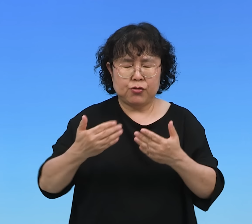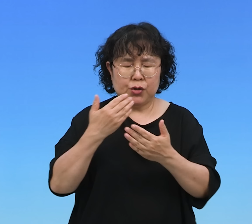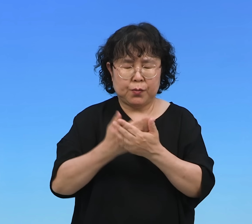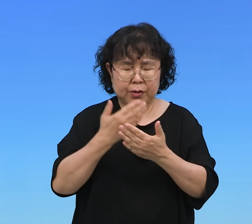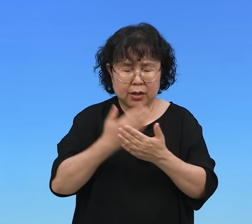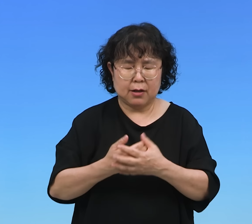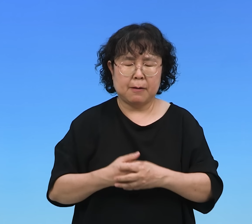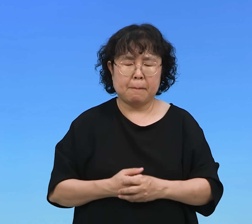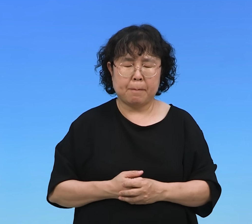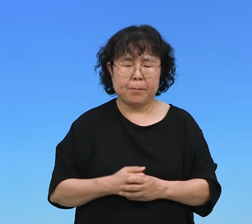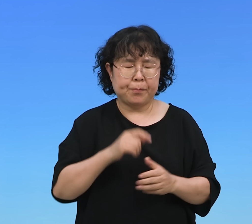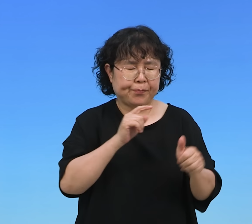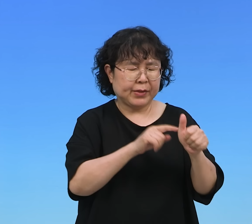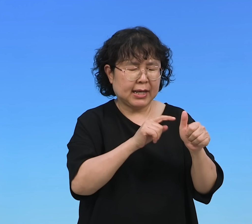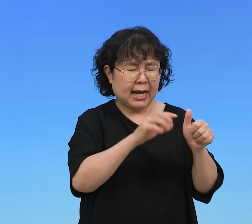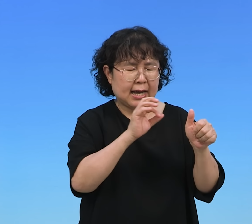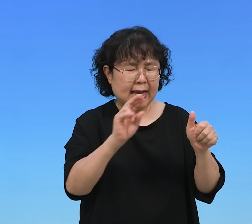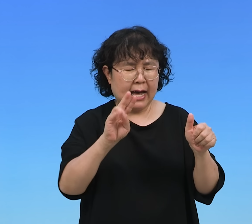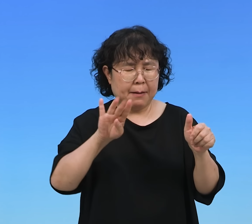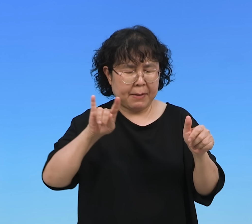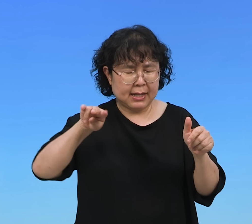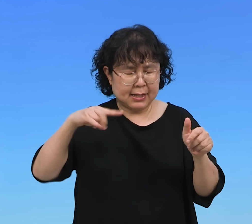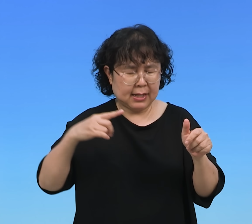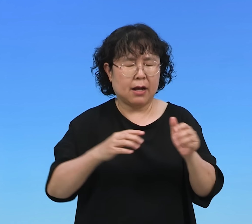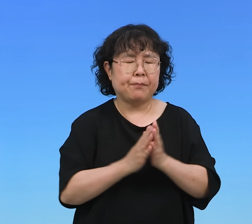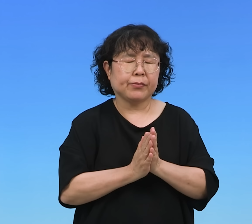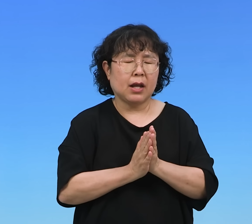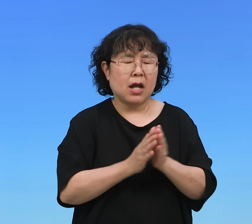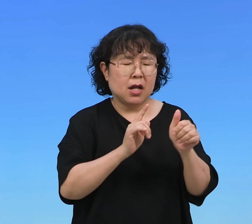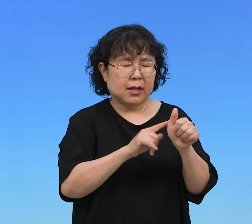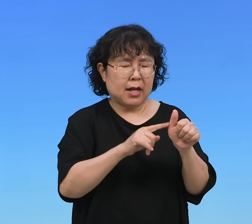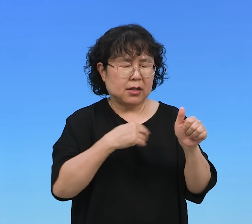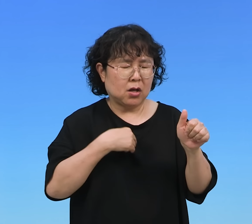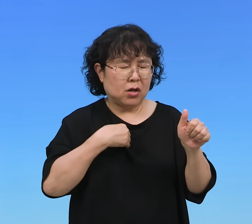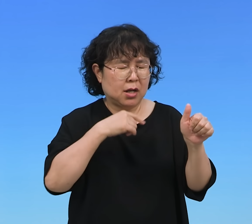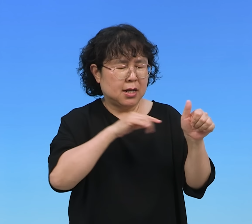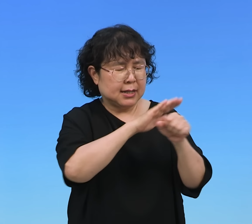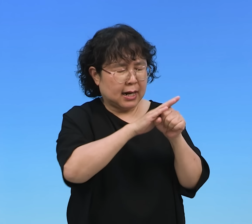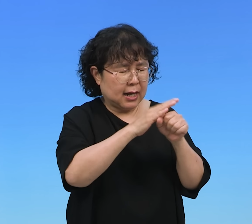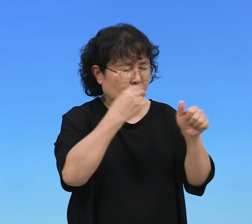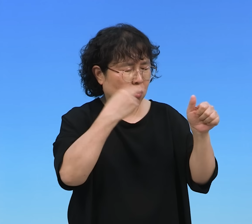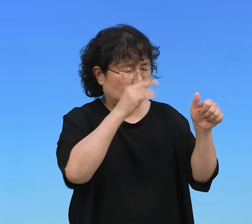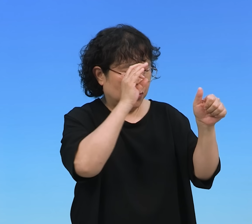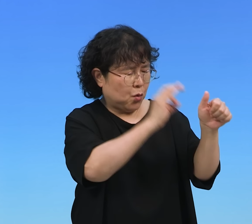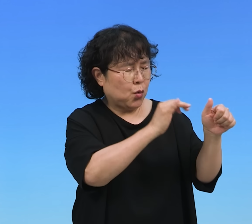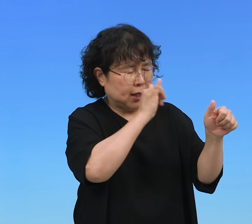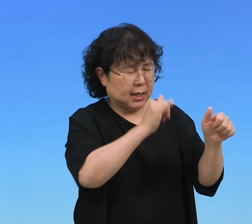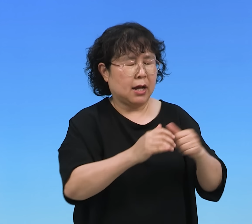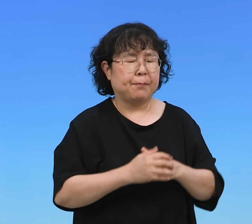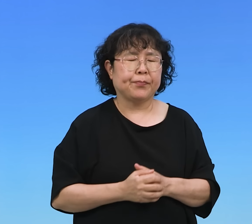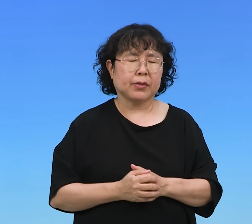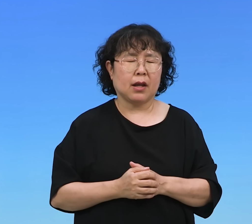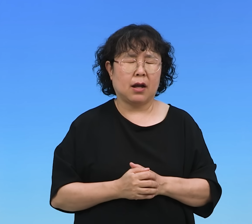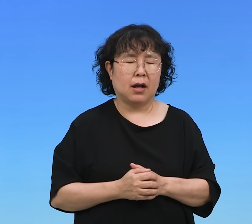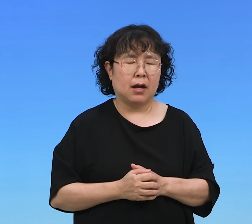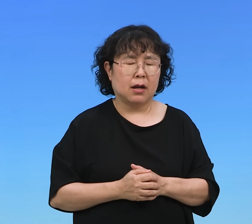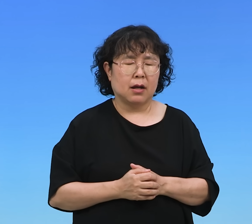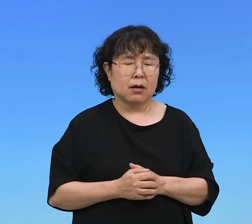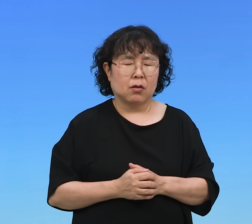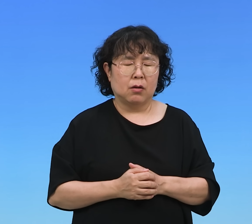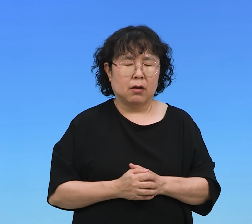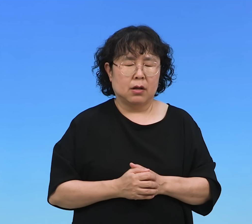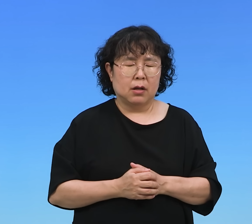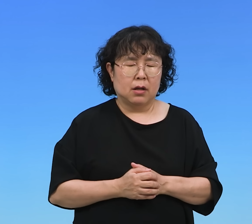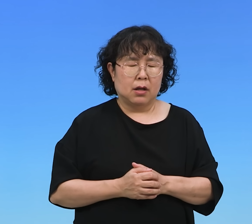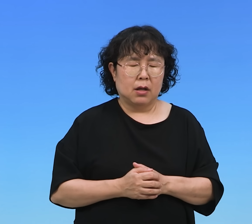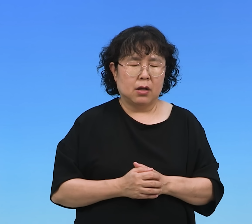주시옵소서. 네가 야베스라고, 나는 너를 여전히 주목하고 있노라고. 하나님, 오늘